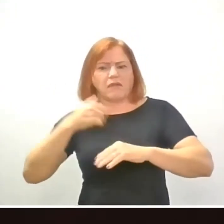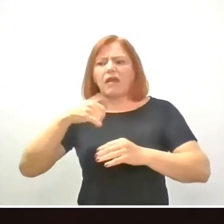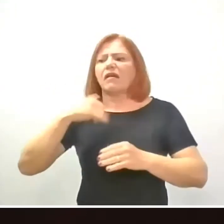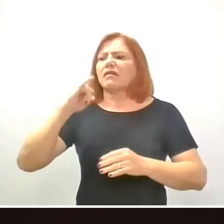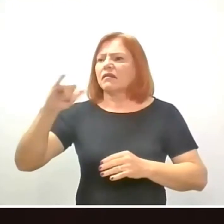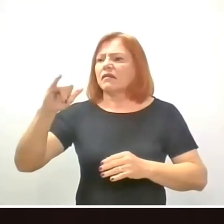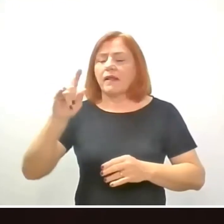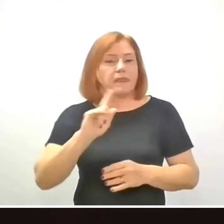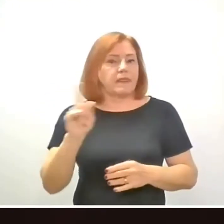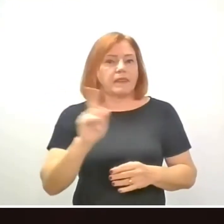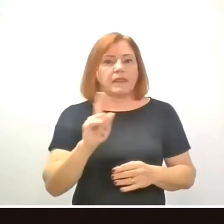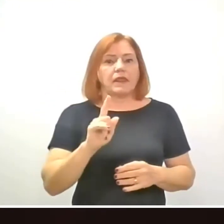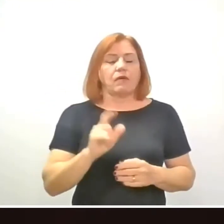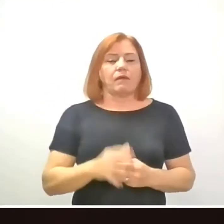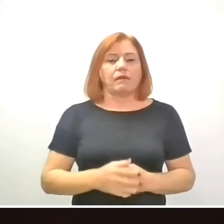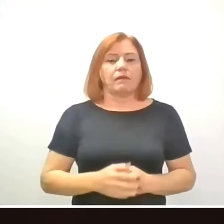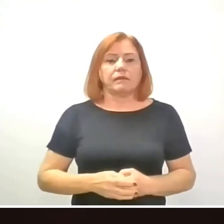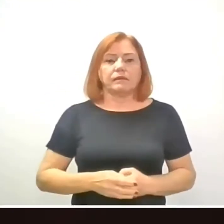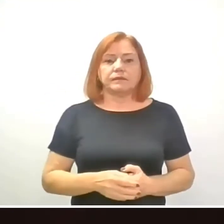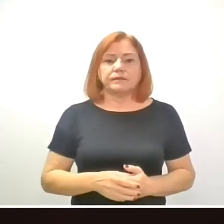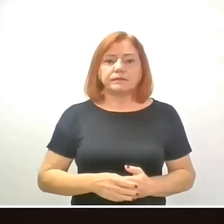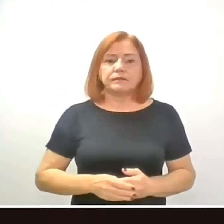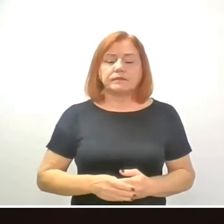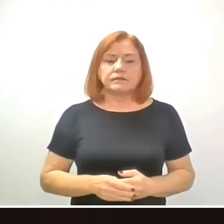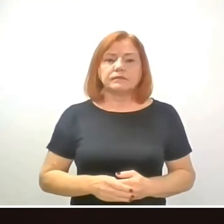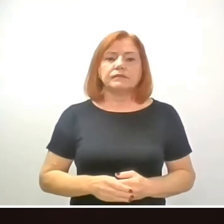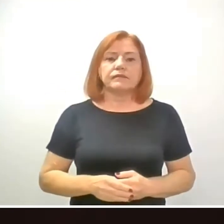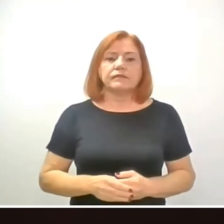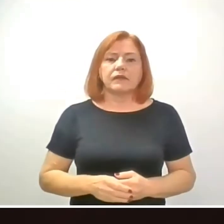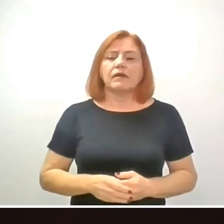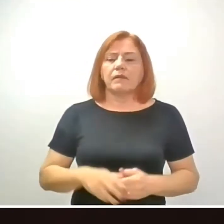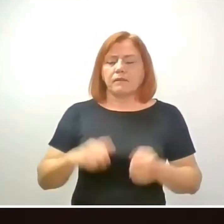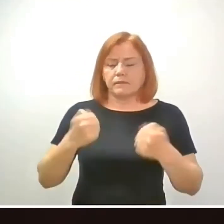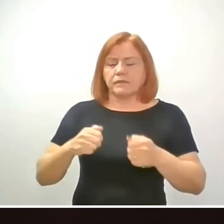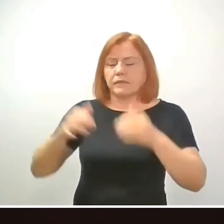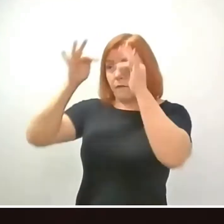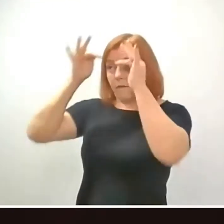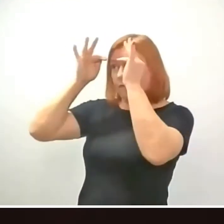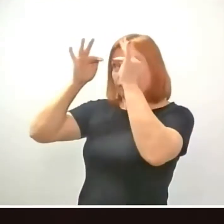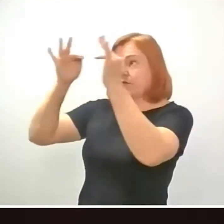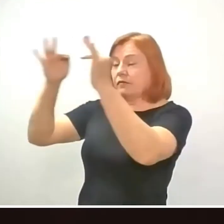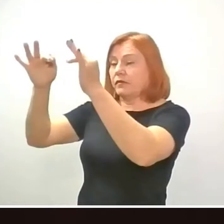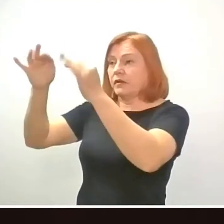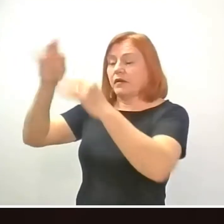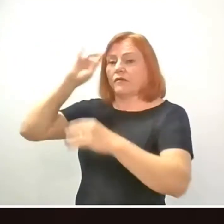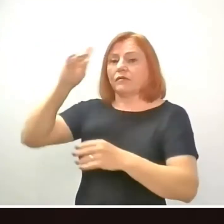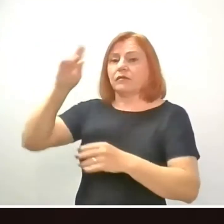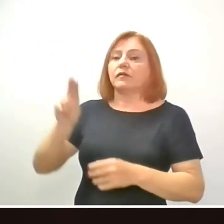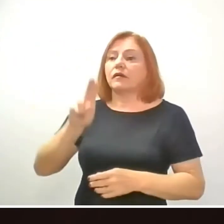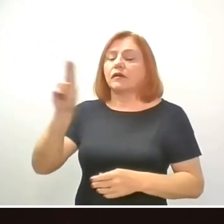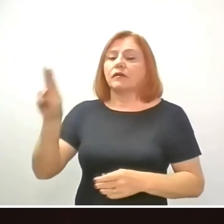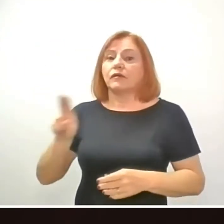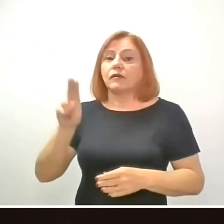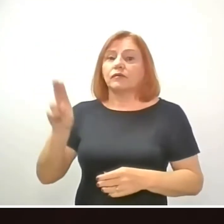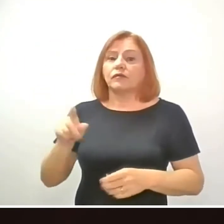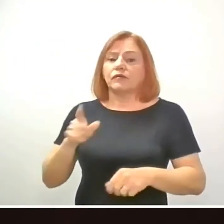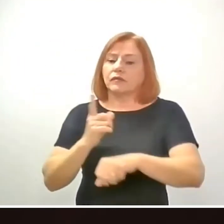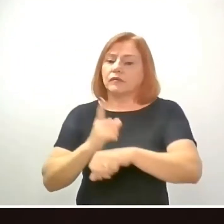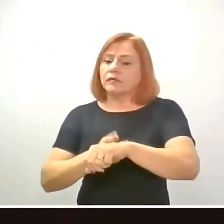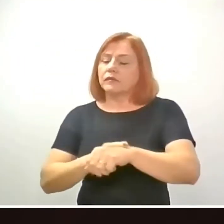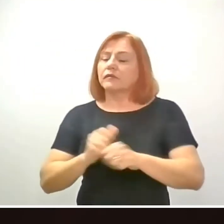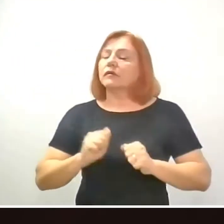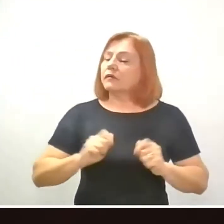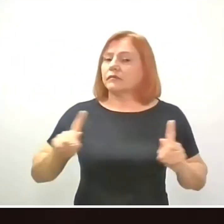o Senhor usa no tempo de Apocalipse. Então, graças a Deus, ao anjo da igreja em Éfeso, escreve,